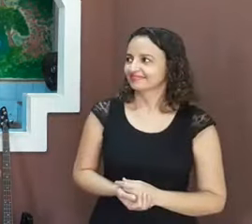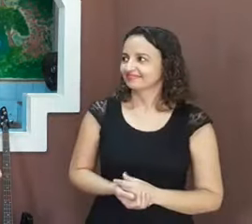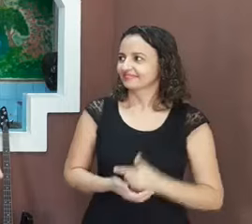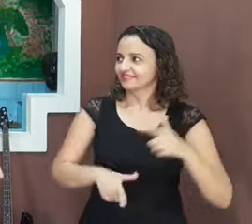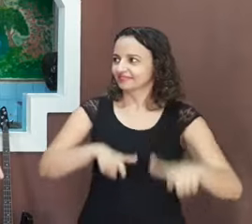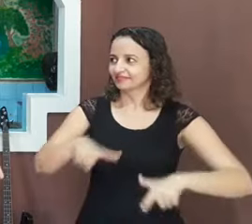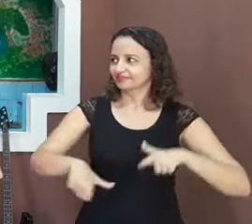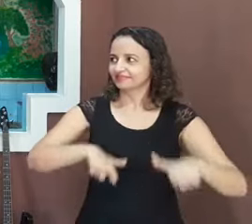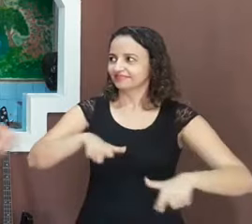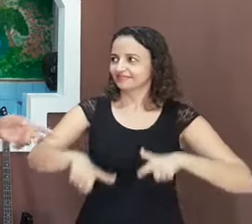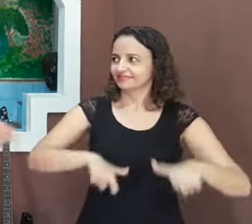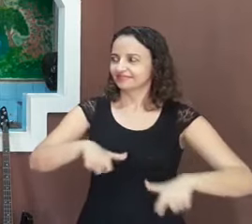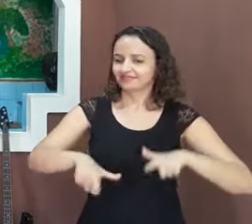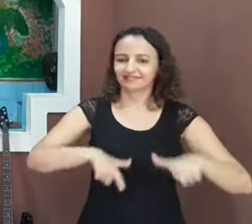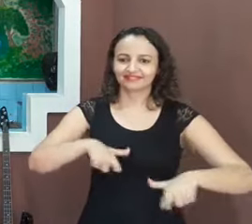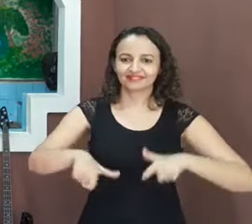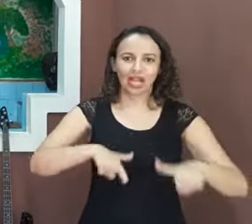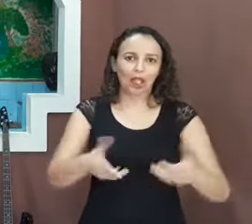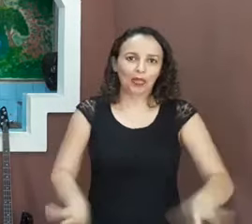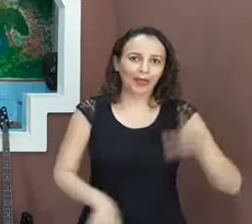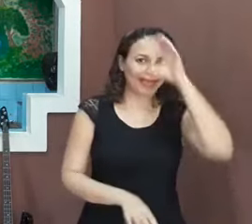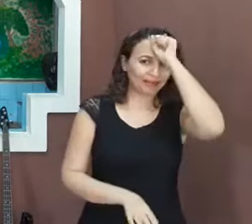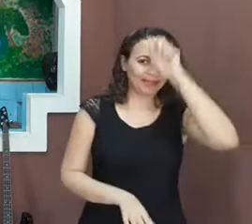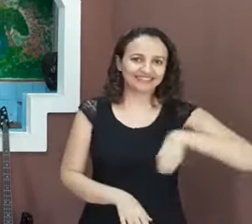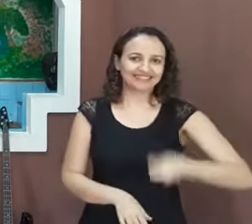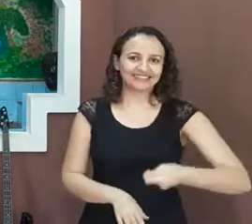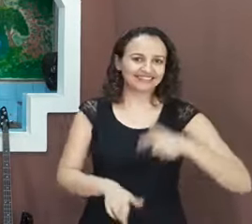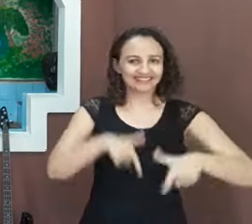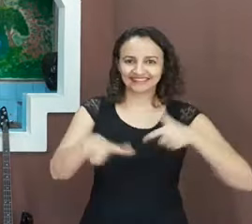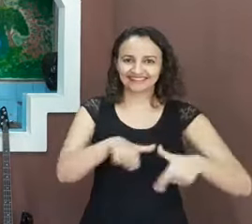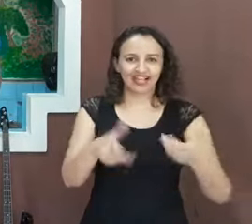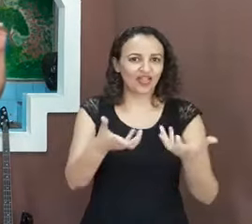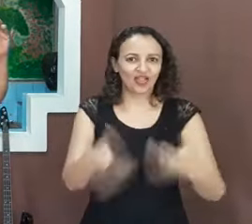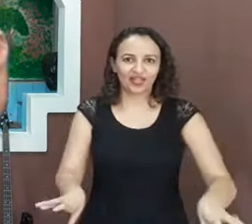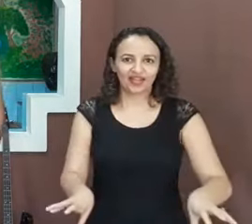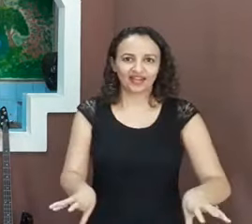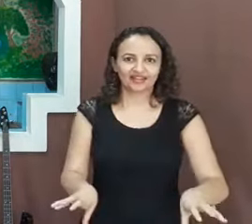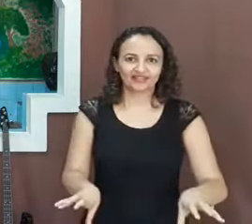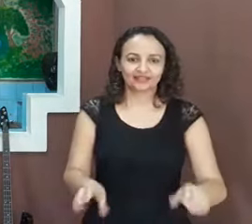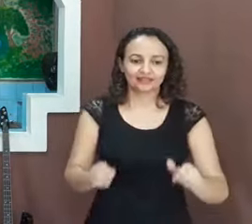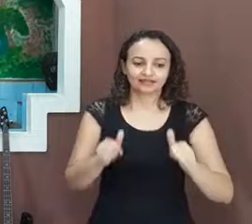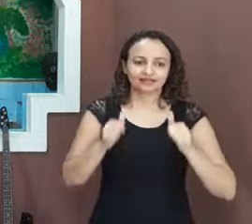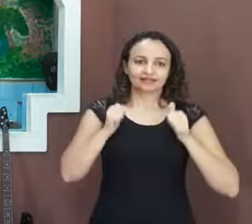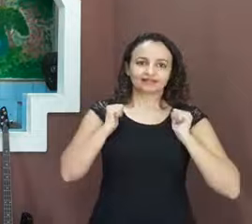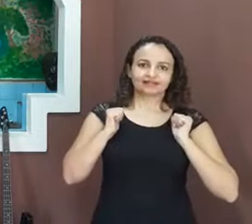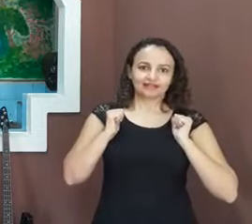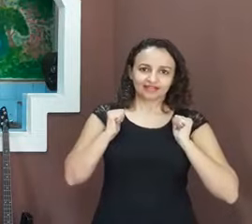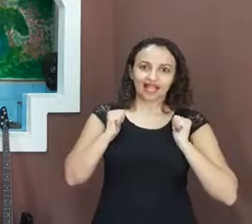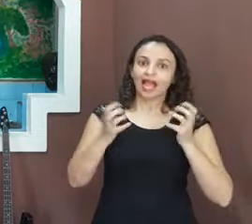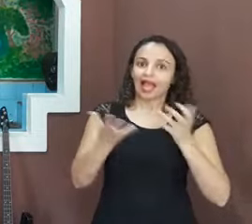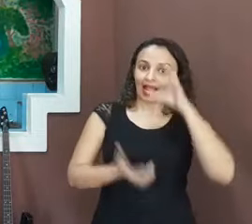como que é? Esse eu não quis aprender, não. É assim. O povo quer aprender do